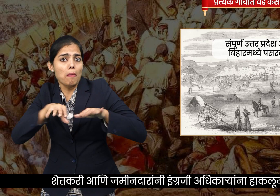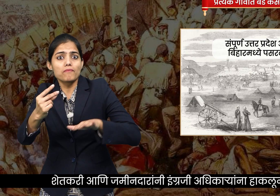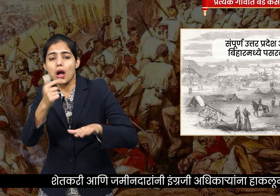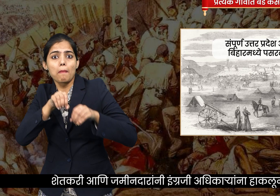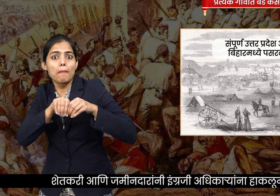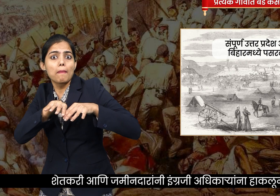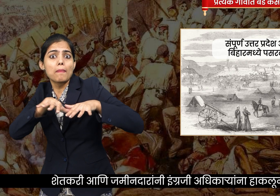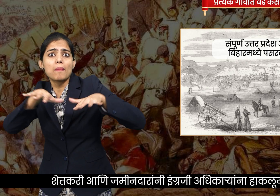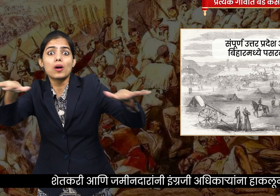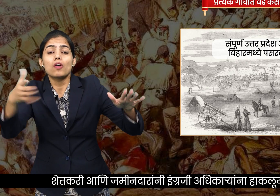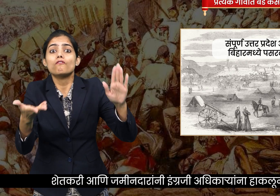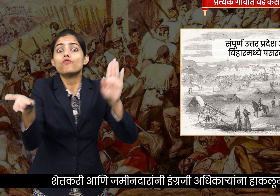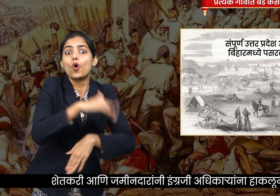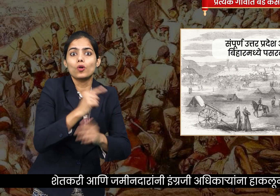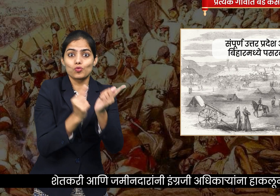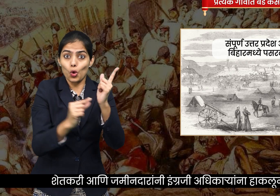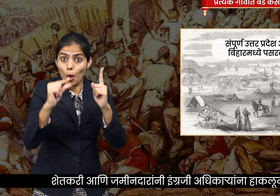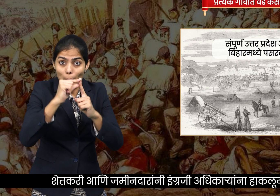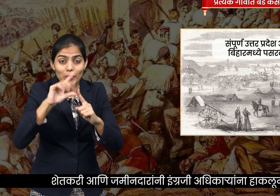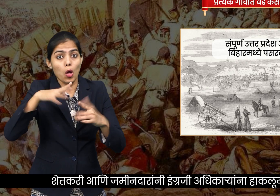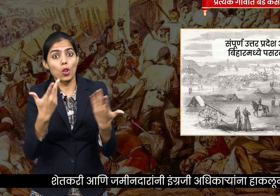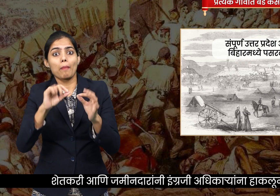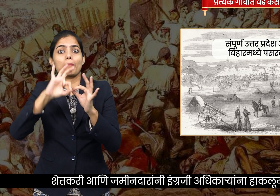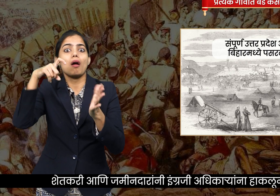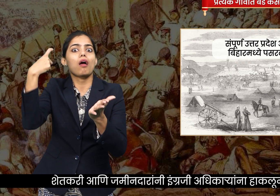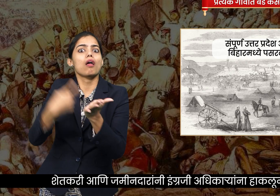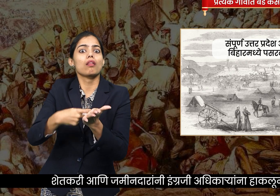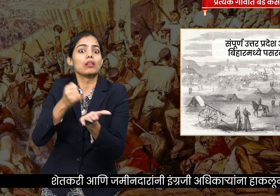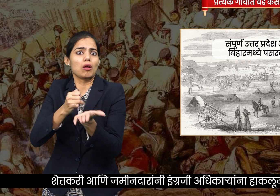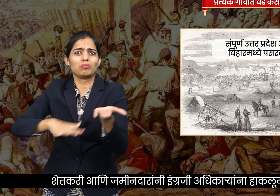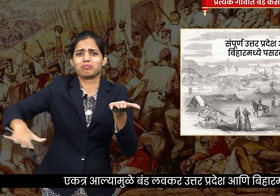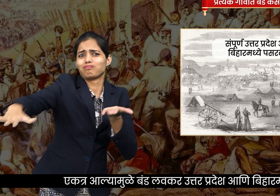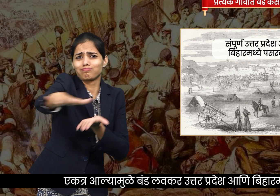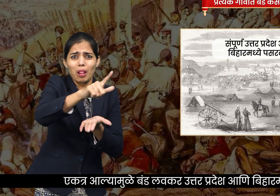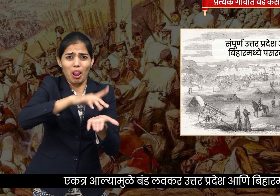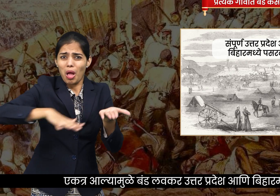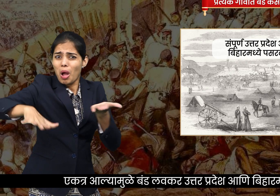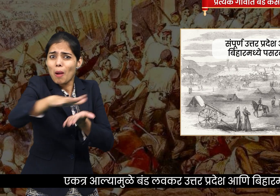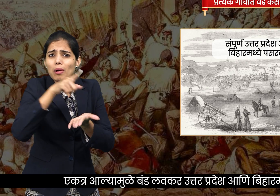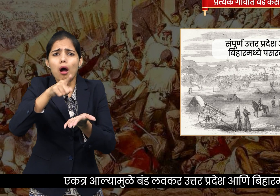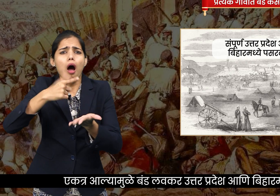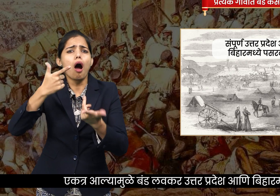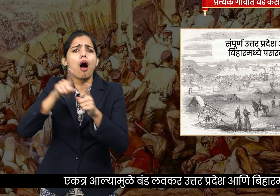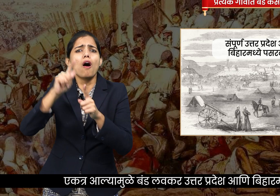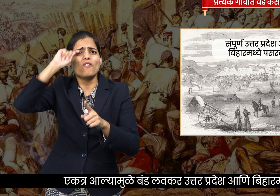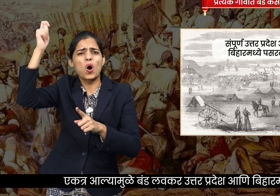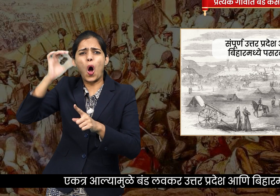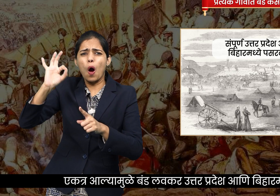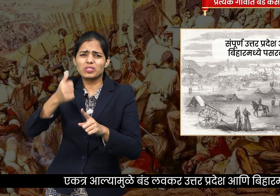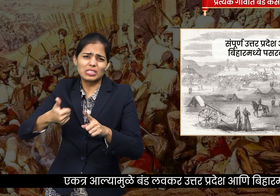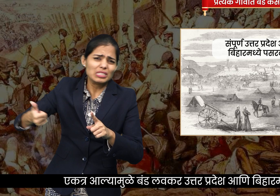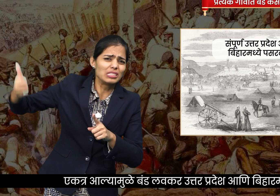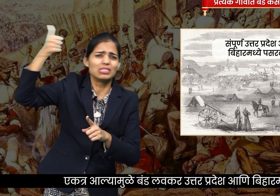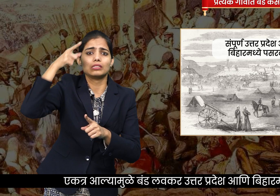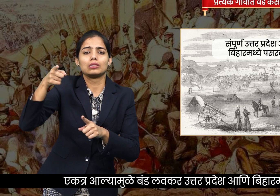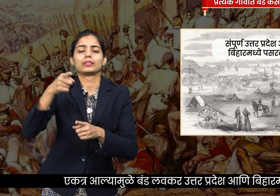शेतकरी आणि जमीनदारांनी इंग्रजी अधिकाऱ्यांना हाकलून लावण्यासाठी एकत्र आल्यामुळे बंड लवकर